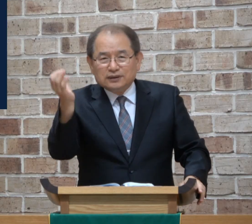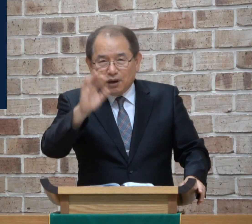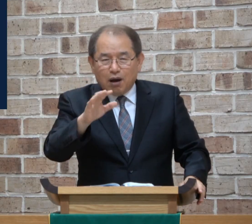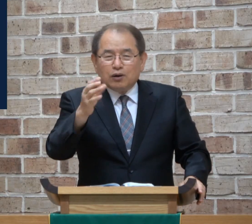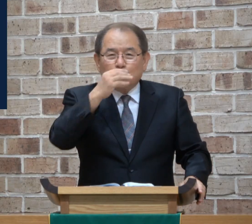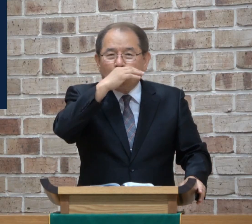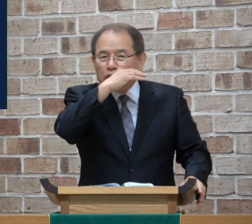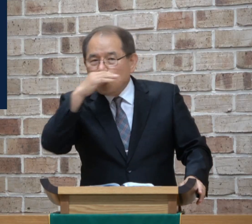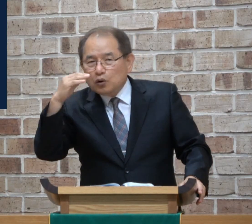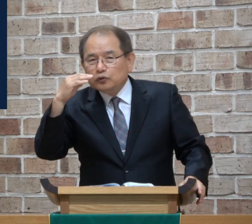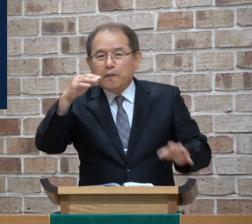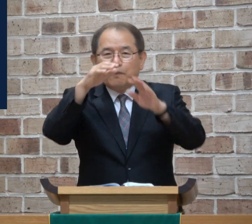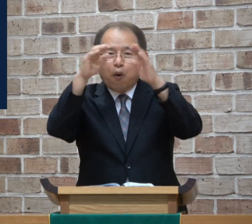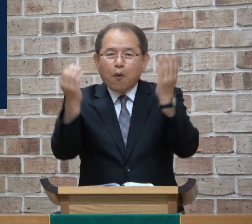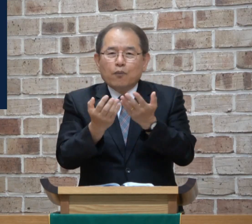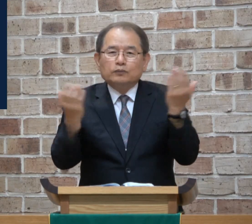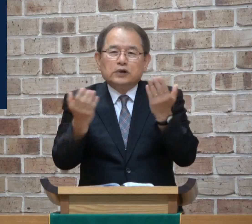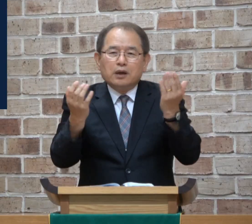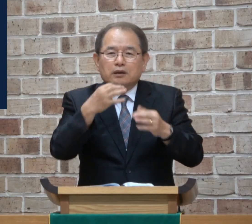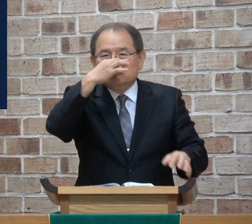있으나 경건은 범사에 유익하니